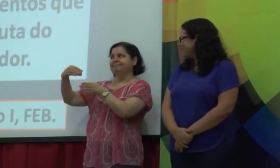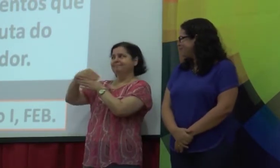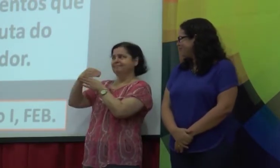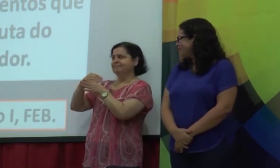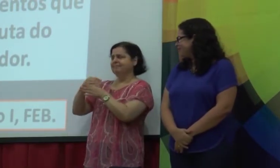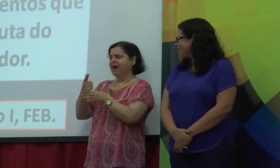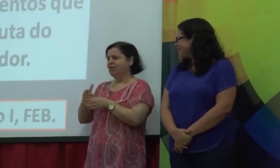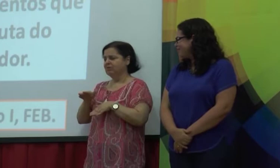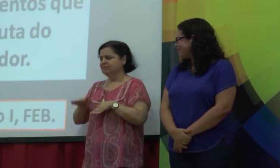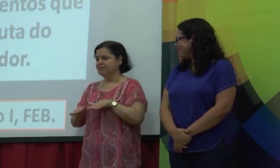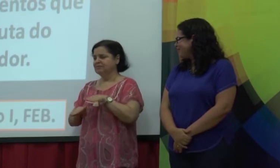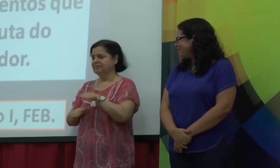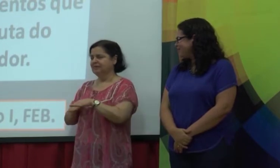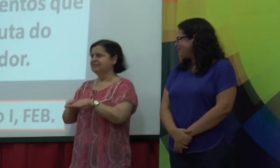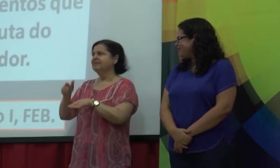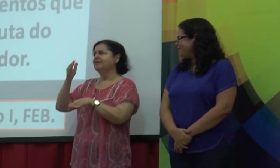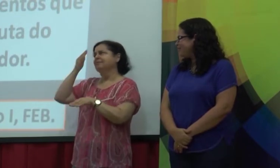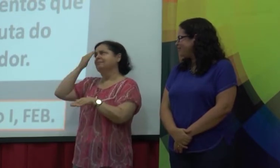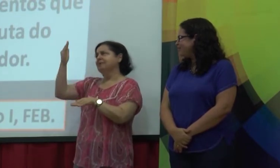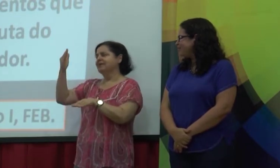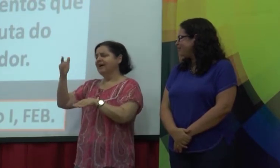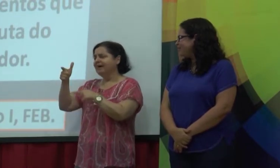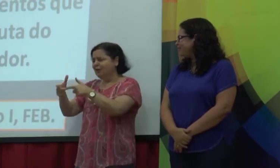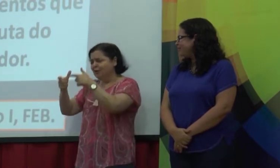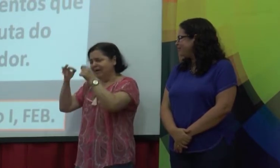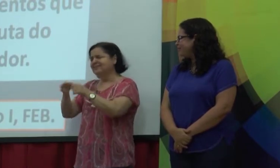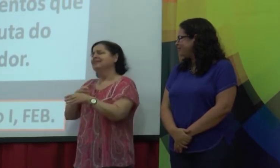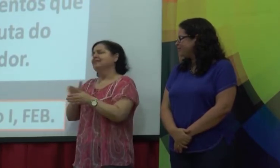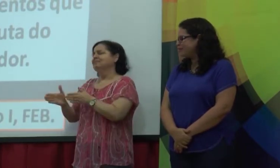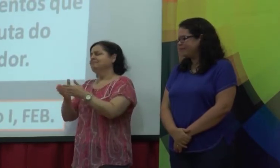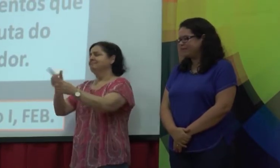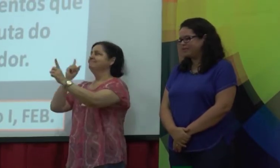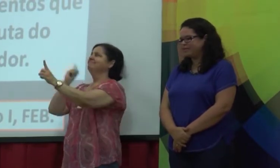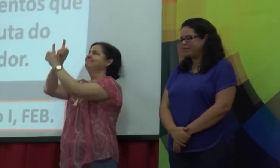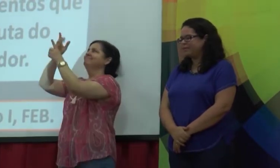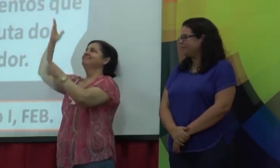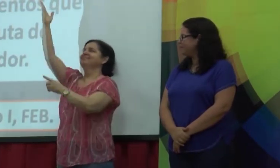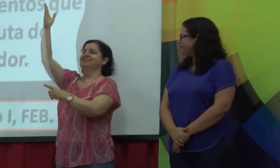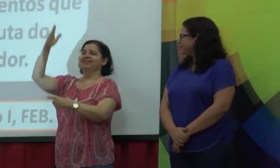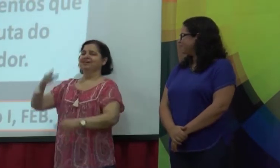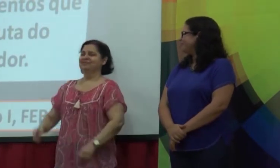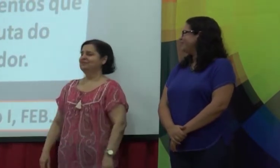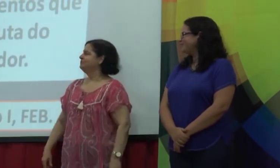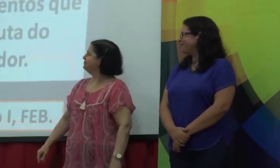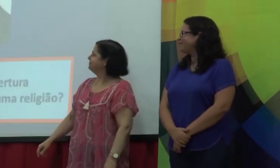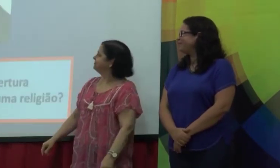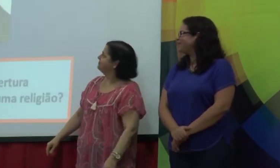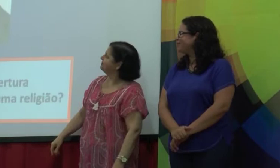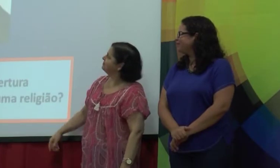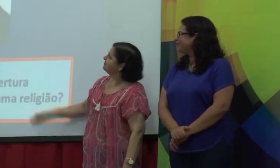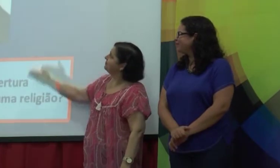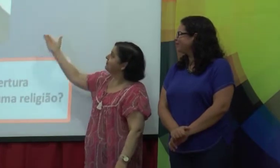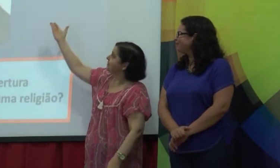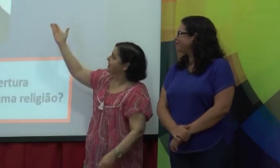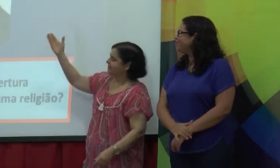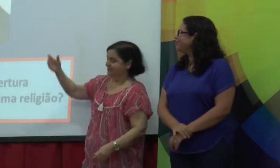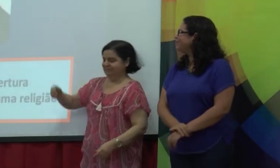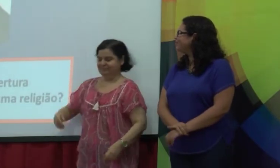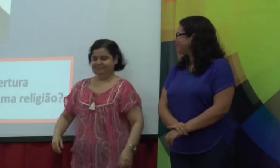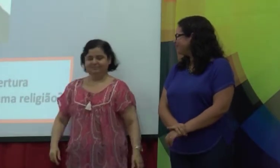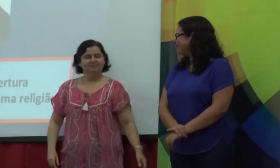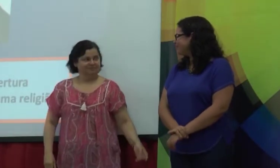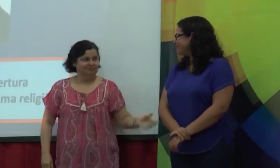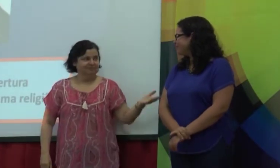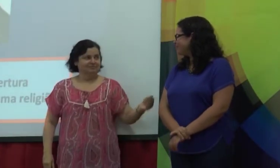da luz, né? Ele nos conduz. Obrigado, Jesus, por nos conduzir à luz.